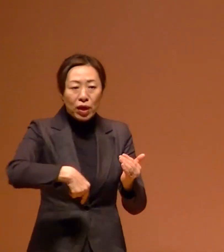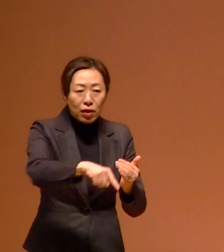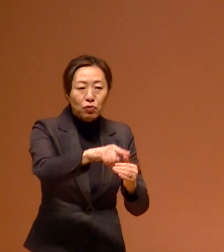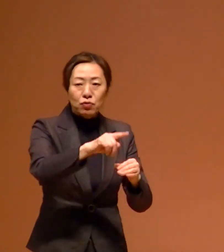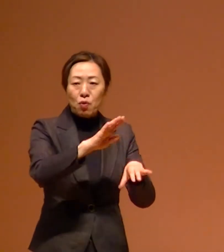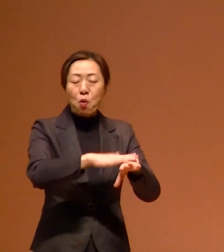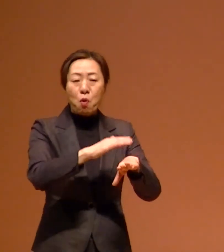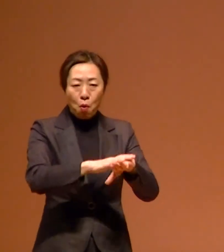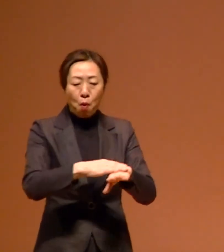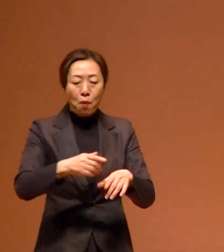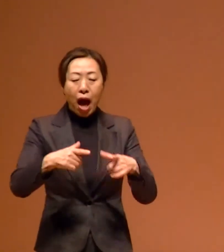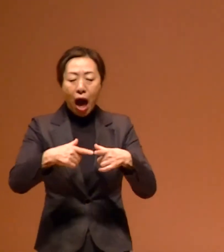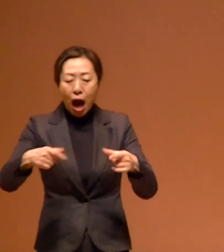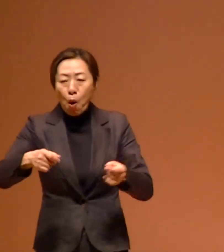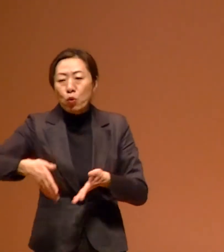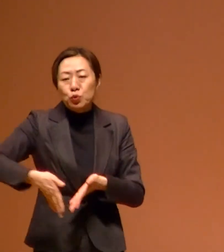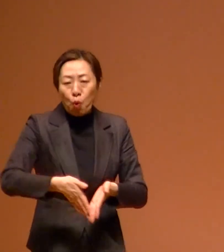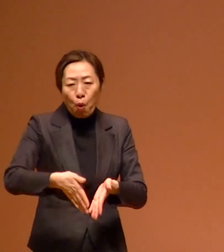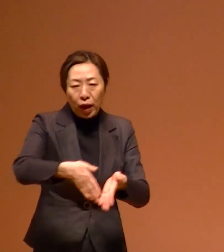といけないんだけども、